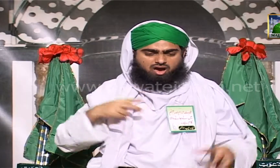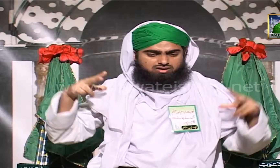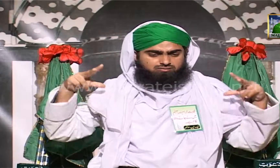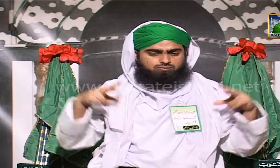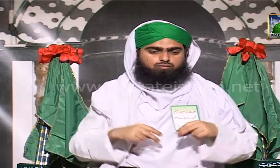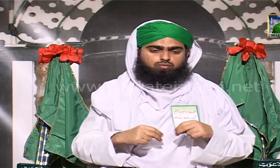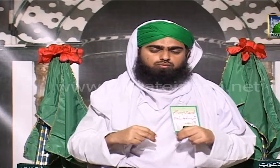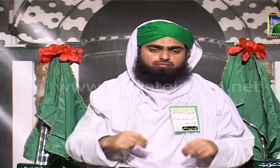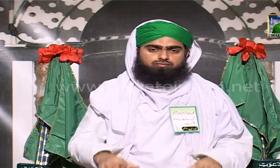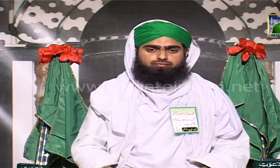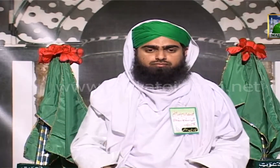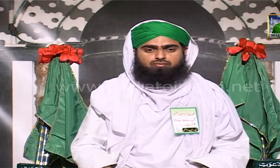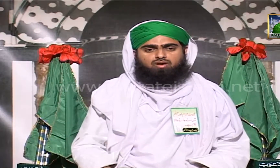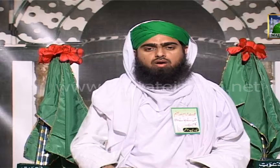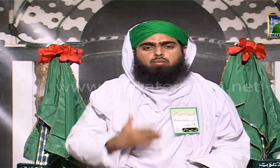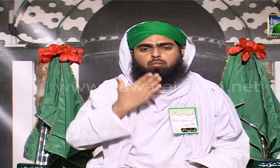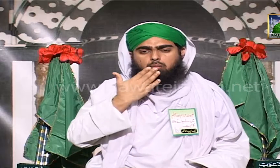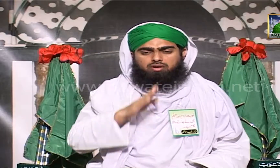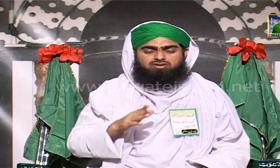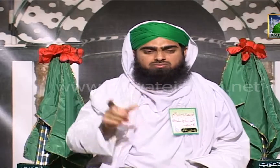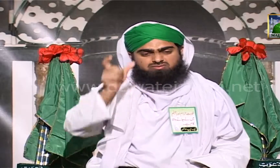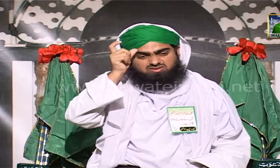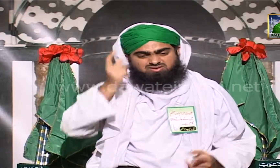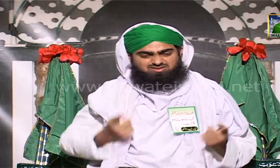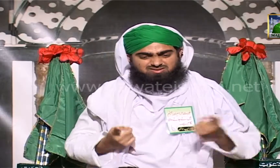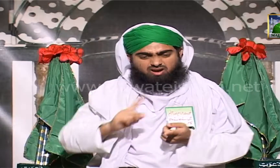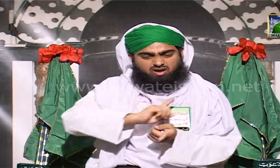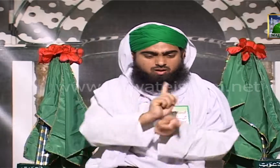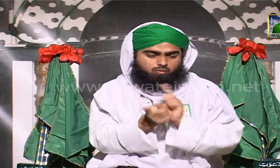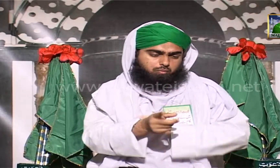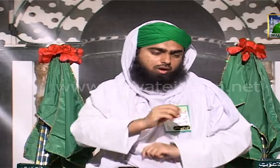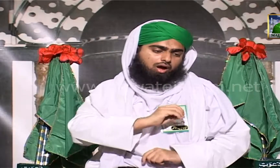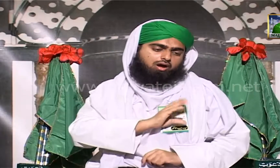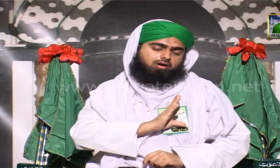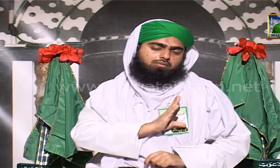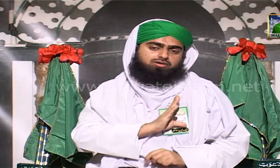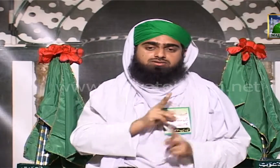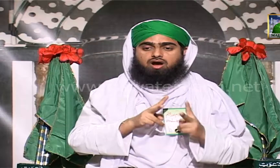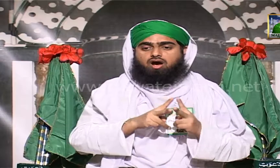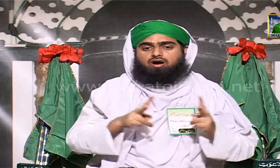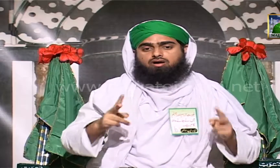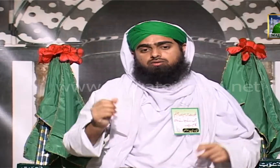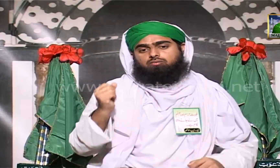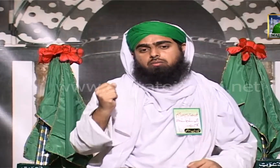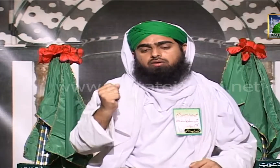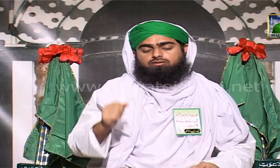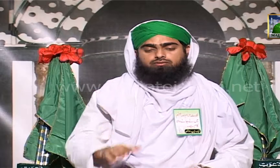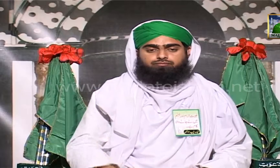دیتے، یعنی کہ نفس کی مخالفت کرنا یہ آپ کا ایک مطلب یعنی کہ خاص سیوا تھا۔ حتیٰ کہ ایک